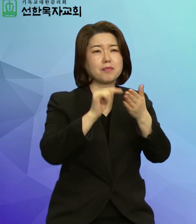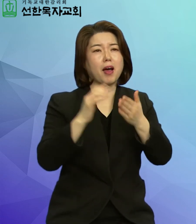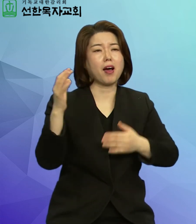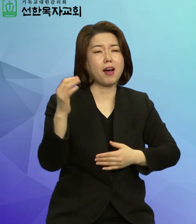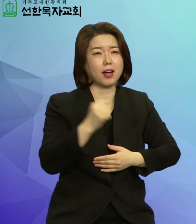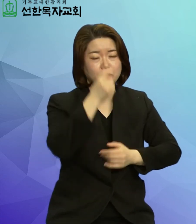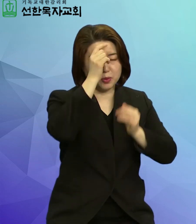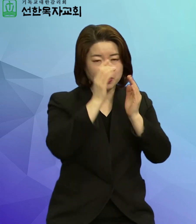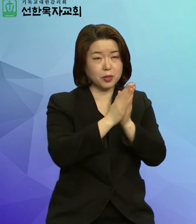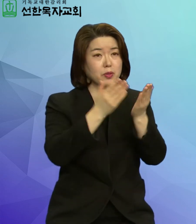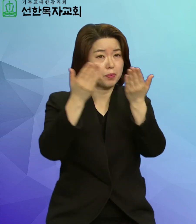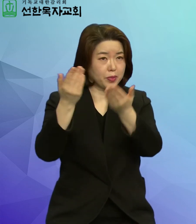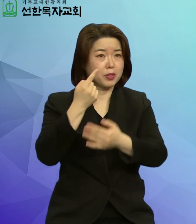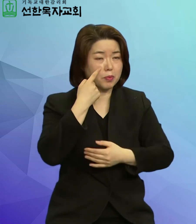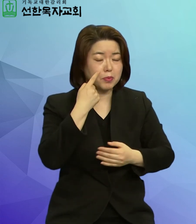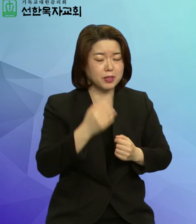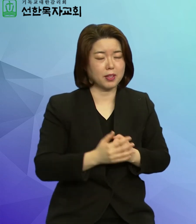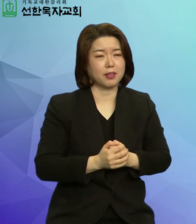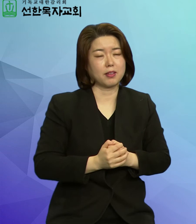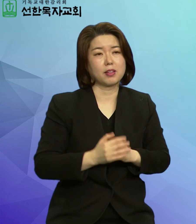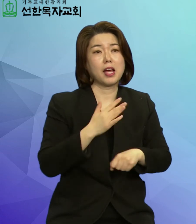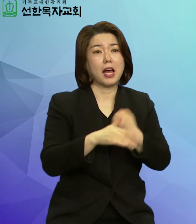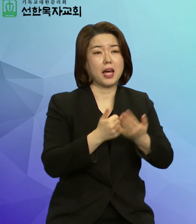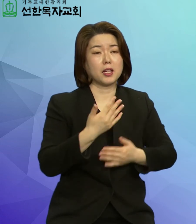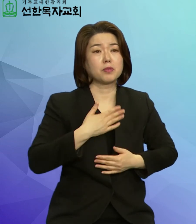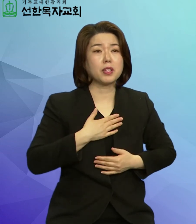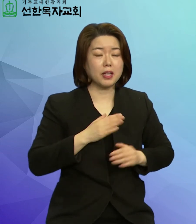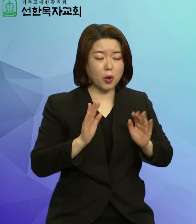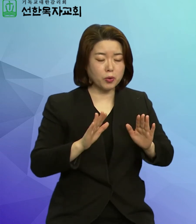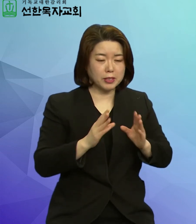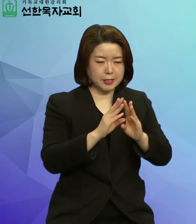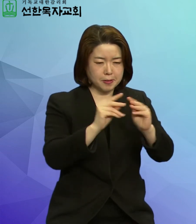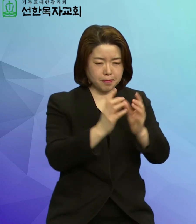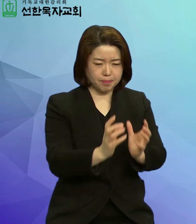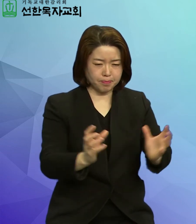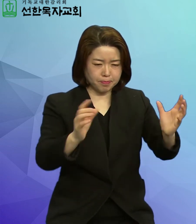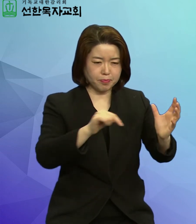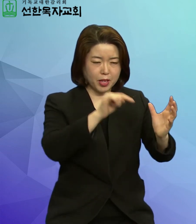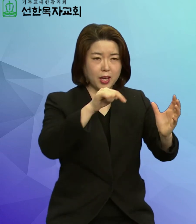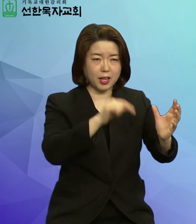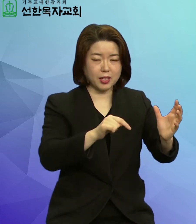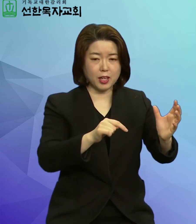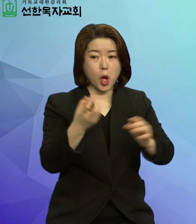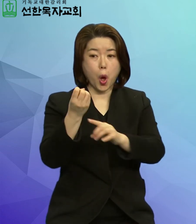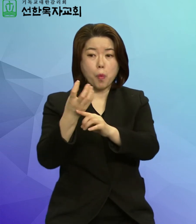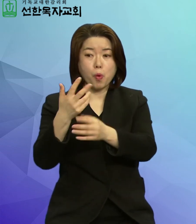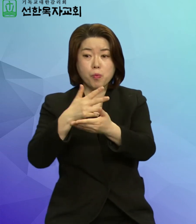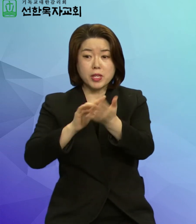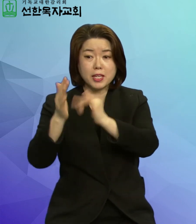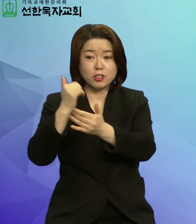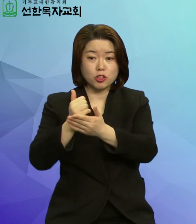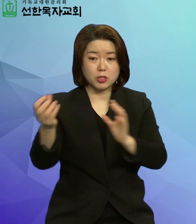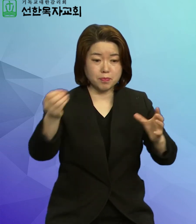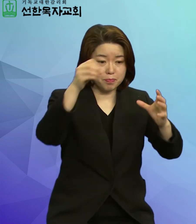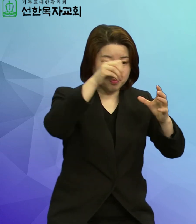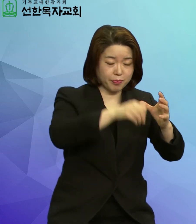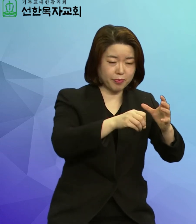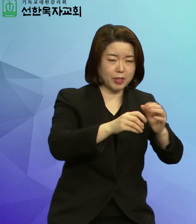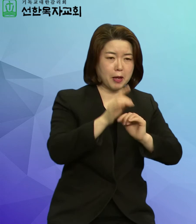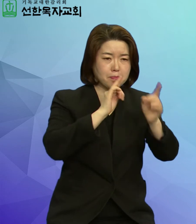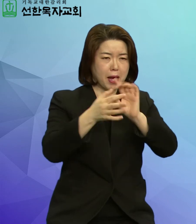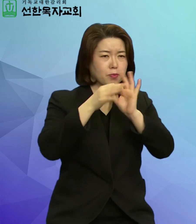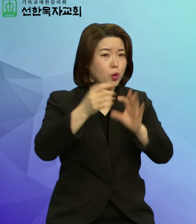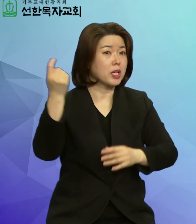마음으로 기도합시다. 하나님, 제가 오늘 질그릇 같은 제 안에 보물이신 예수님